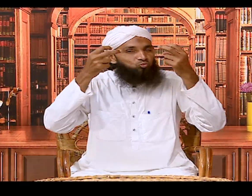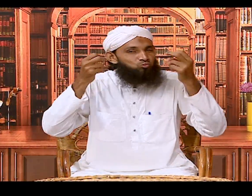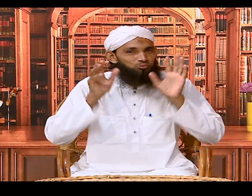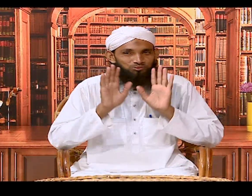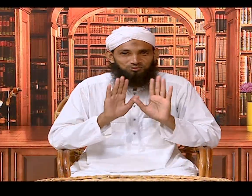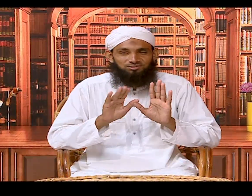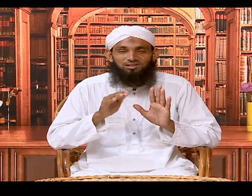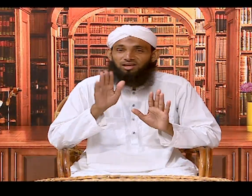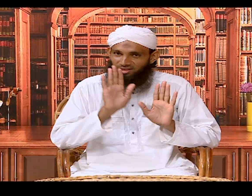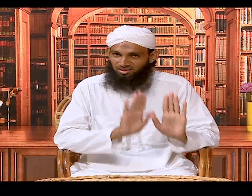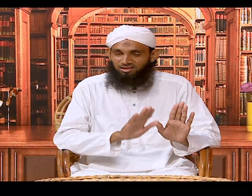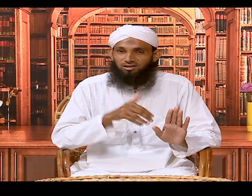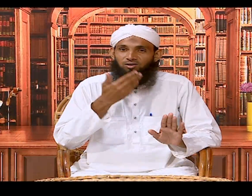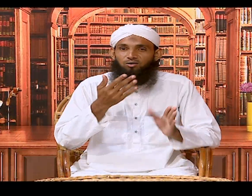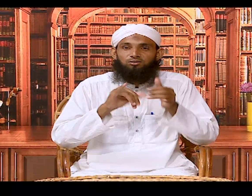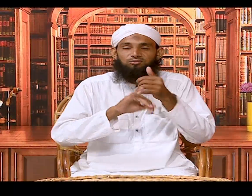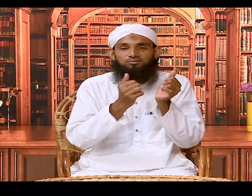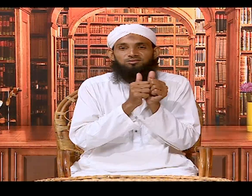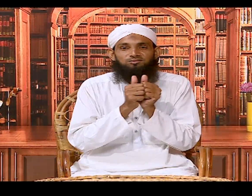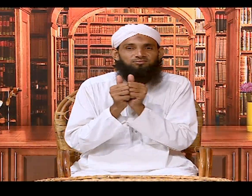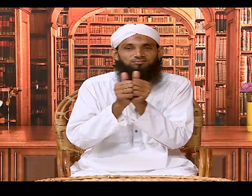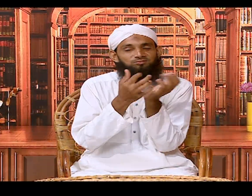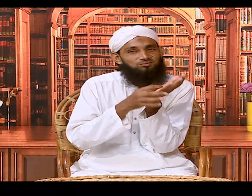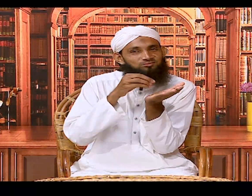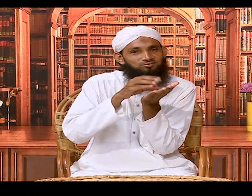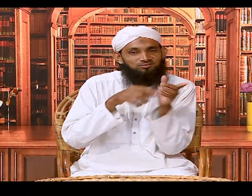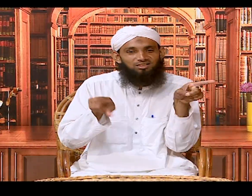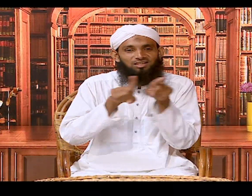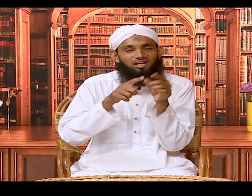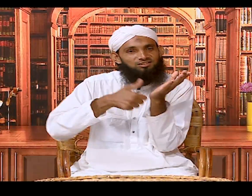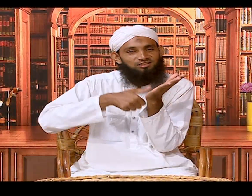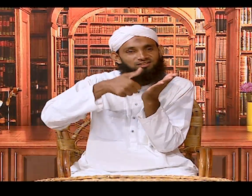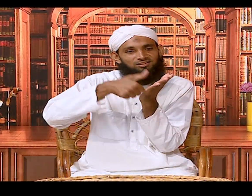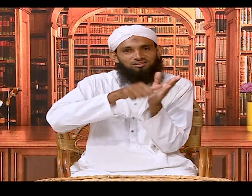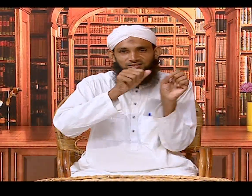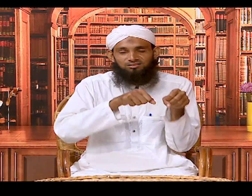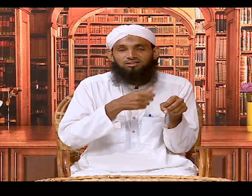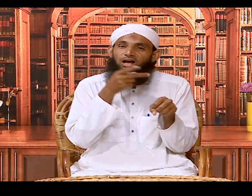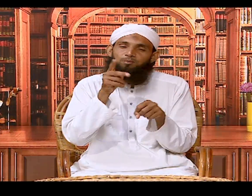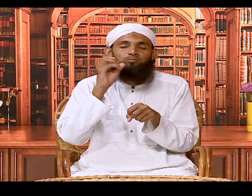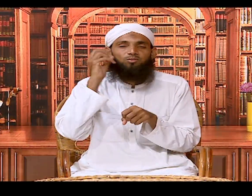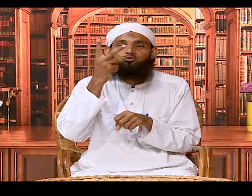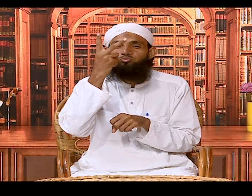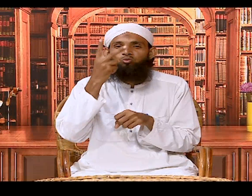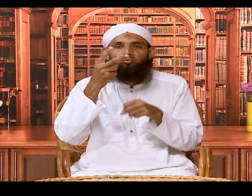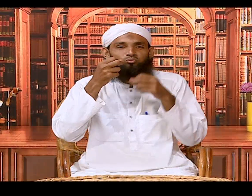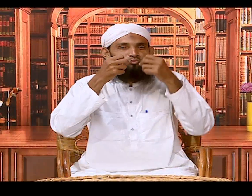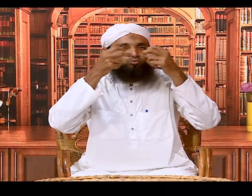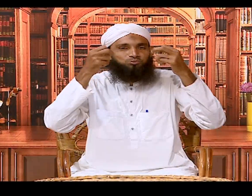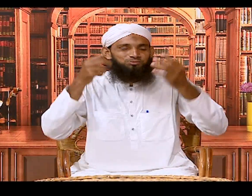اور حضرت عثمان غنی رضی اللہ عنہ کے نکاح میں آئیں، اسی لیے آپ دو نور والے ہو گئے۔ معلوم ہوا